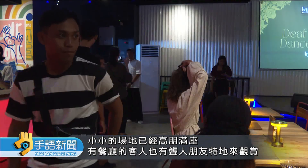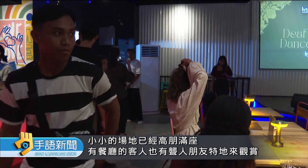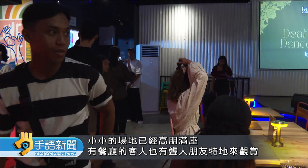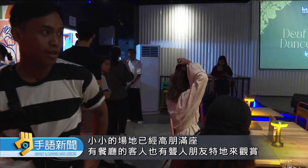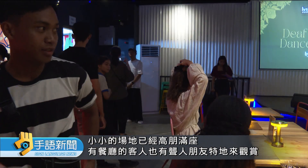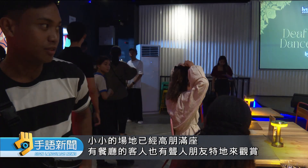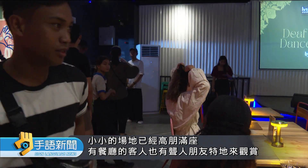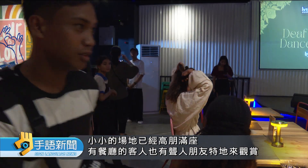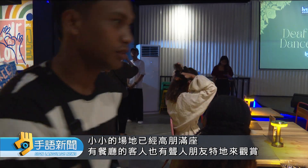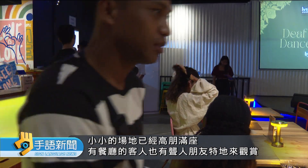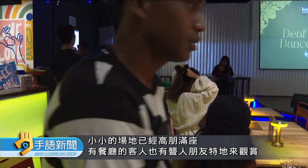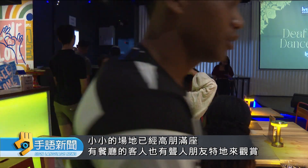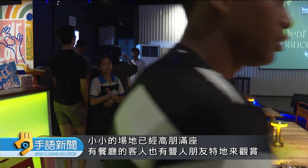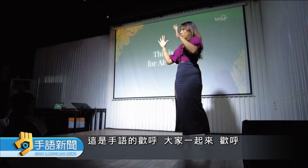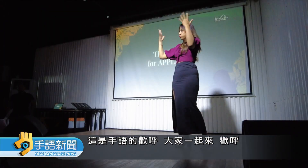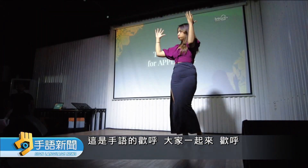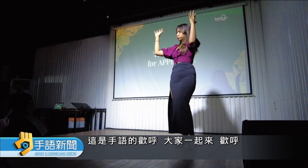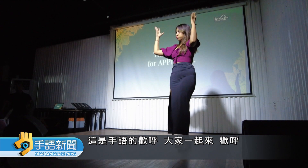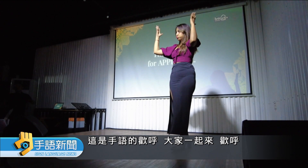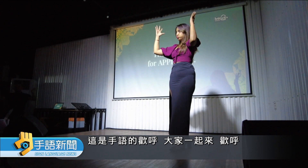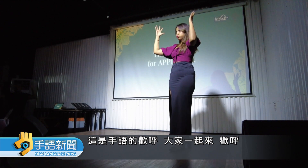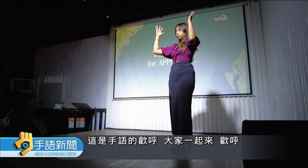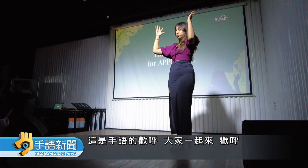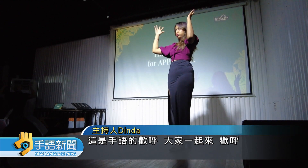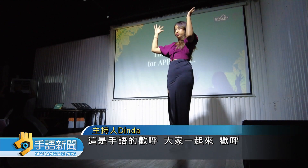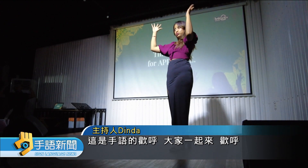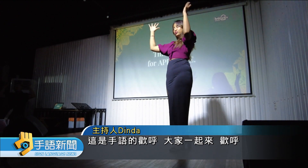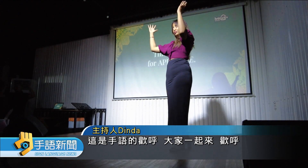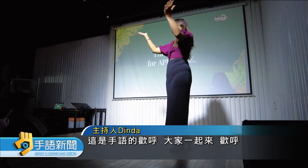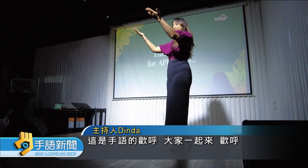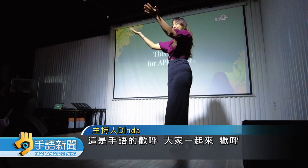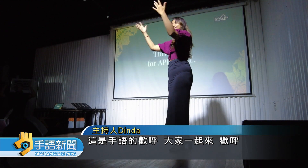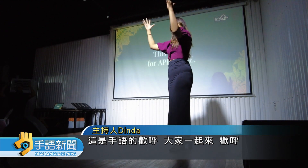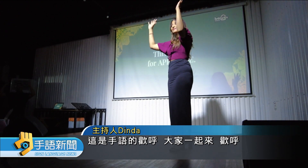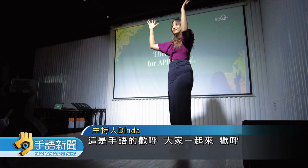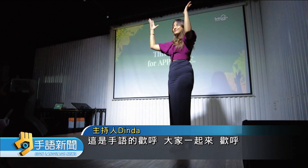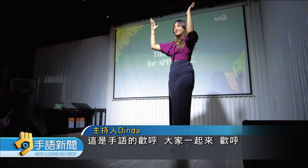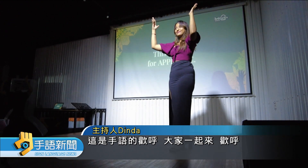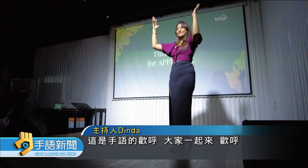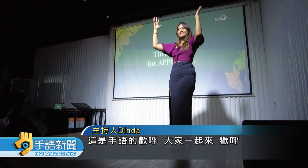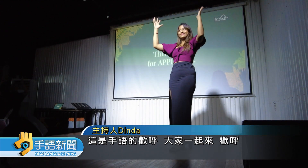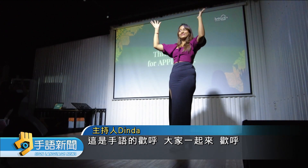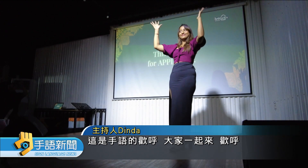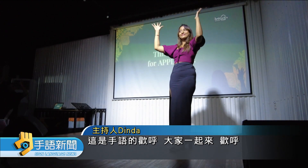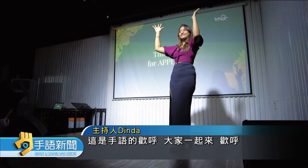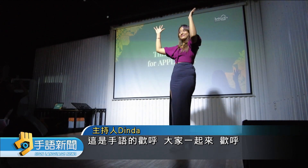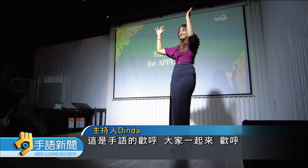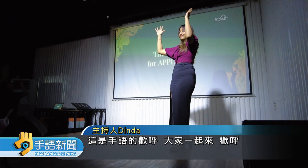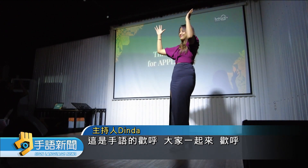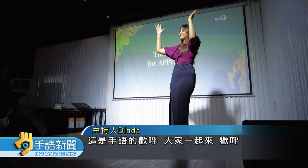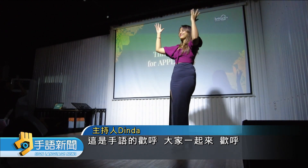特地来观赏。 这是手语的欢呼，大家一起来欢呼。